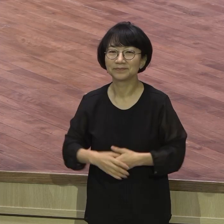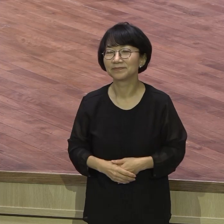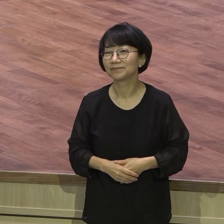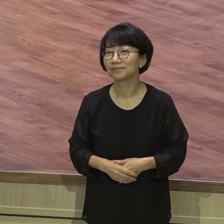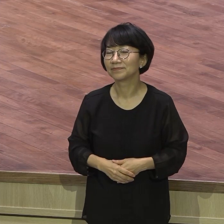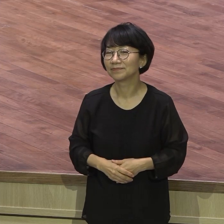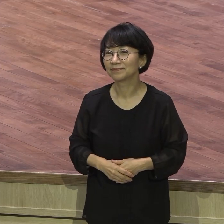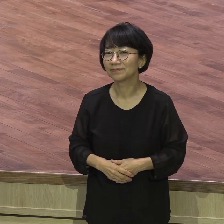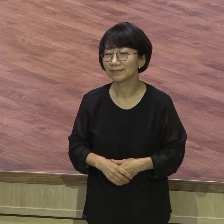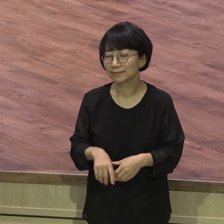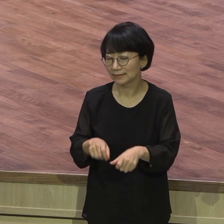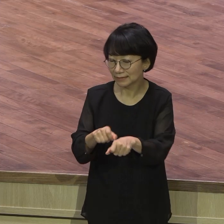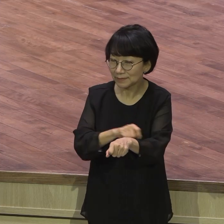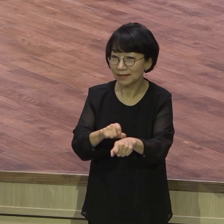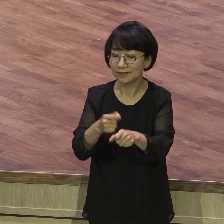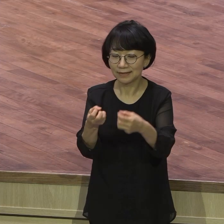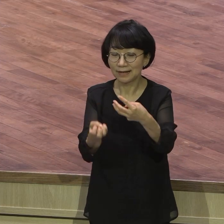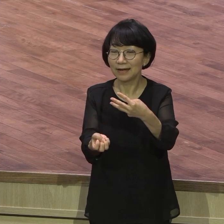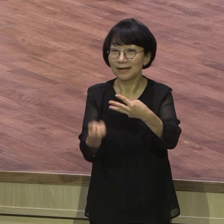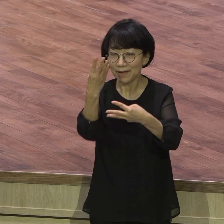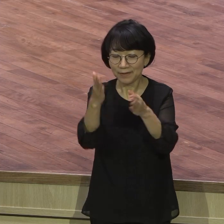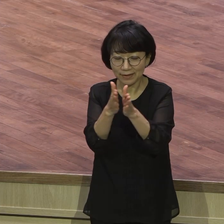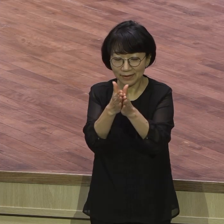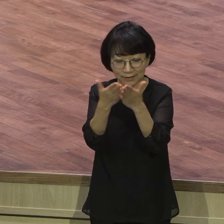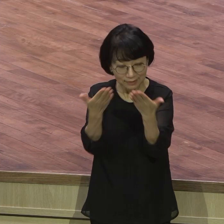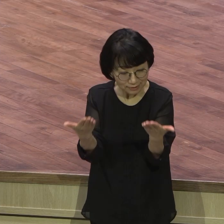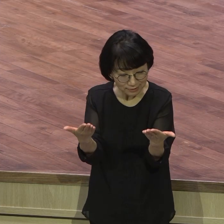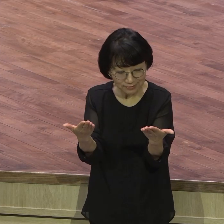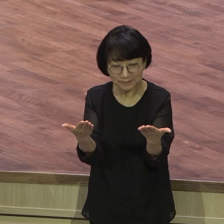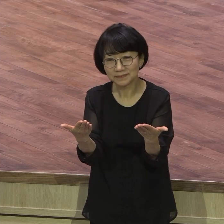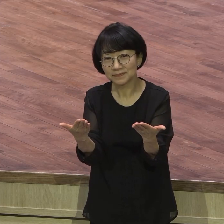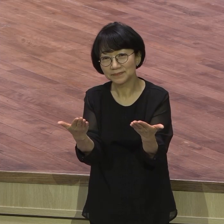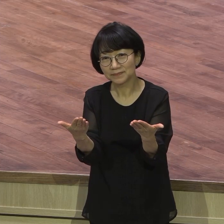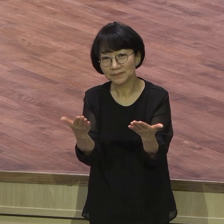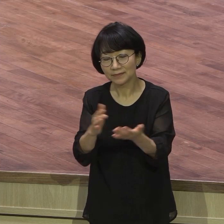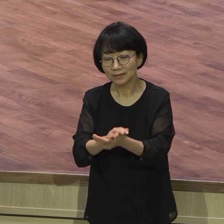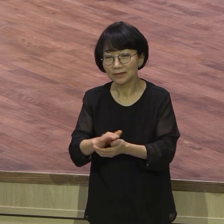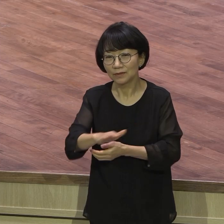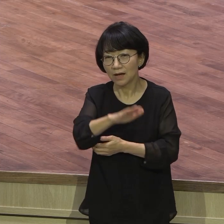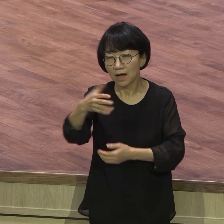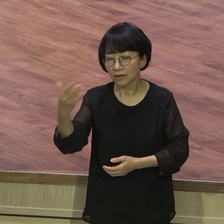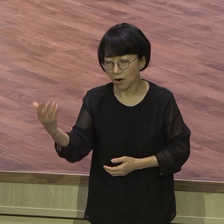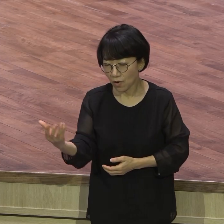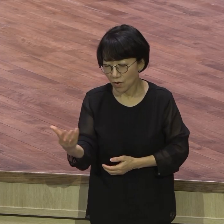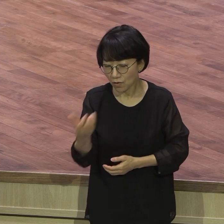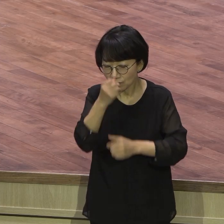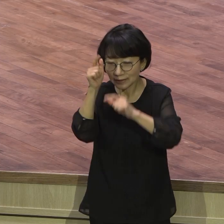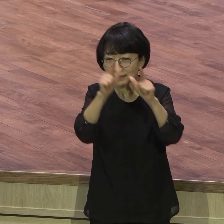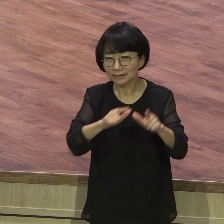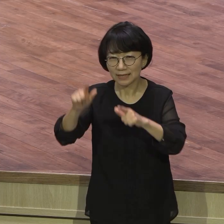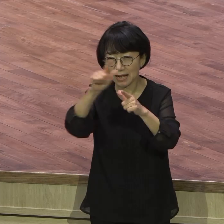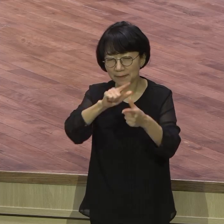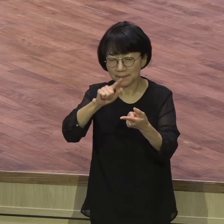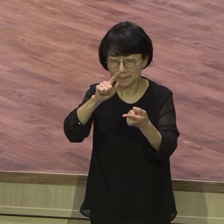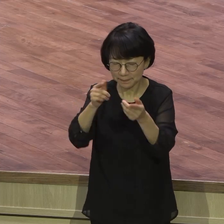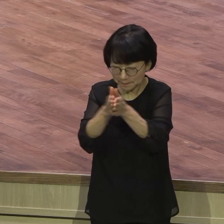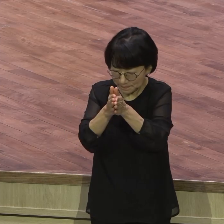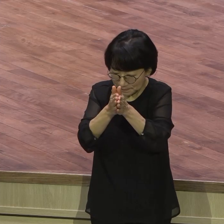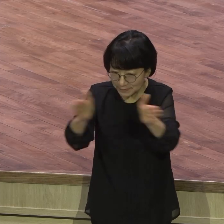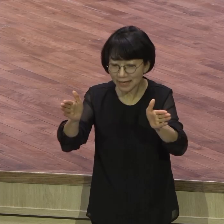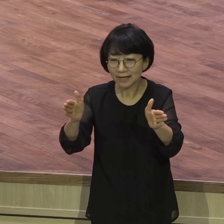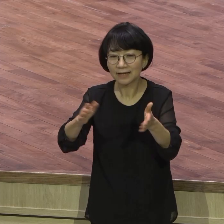특별히 레위기의 말씀은 우리가 어떻게 거룩한 삶을 시작할 수 있는지 그 출발점을 잘 설명하고 있어요. 그것도